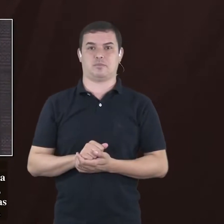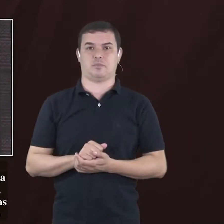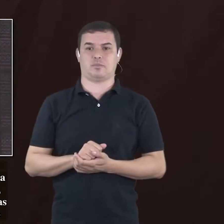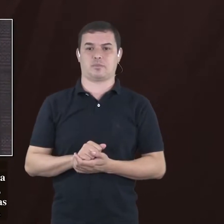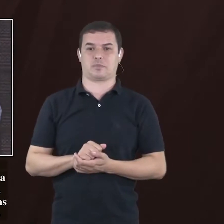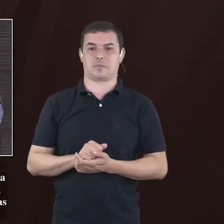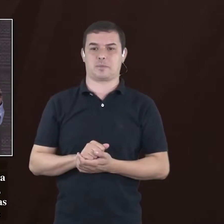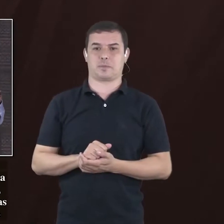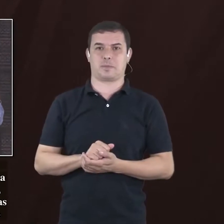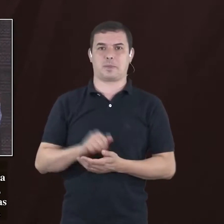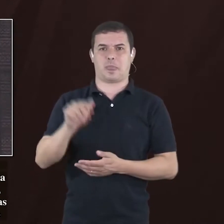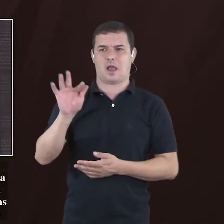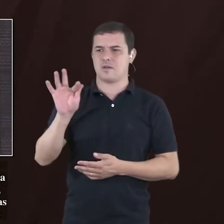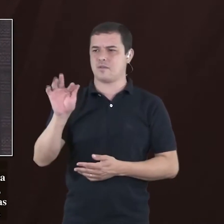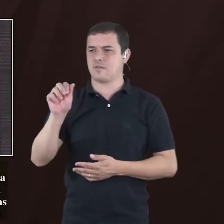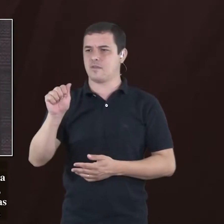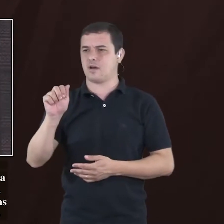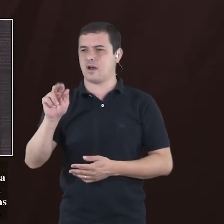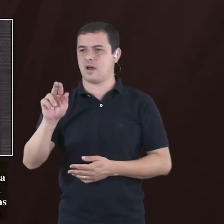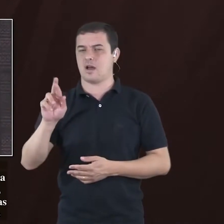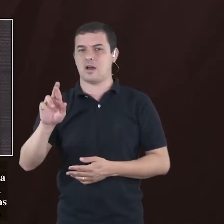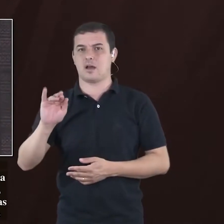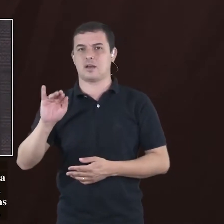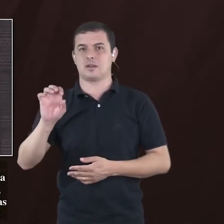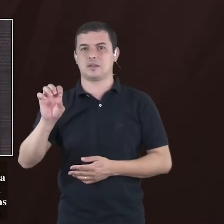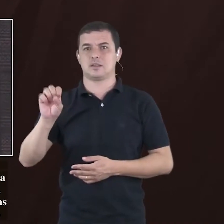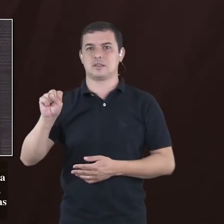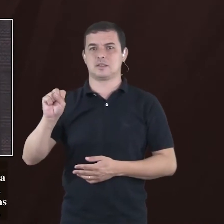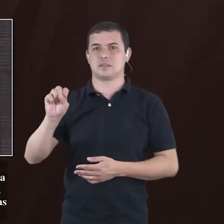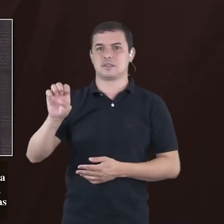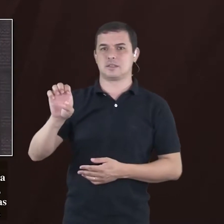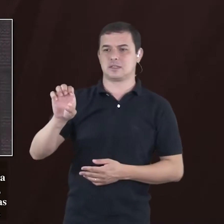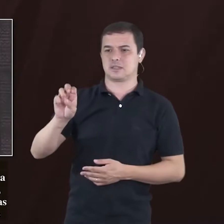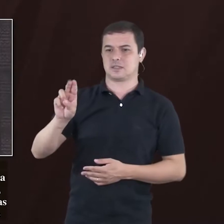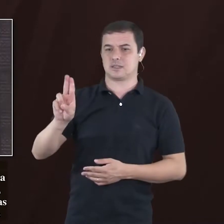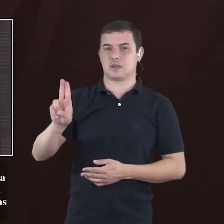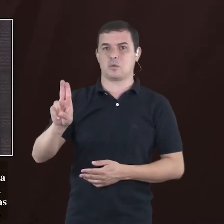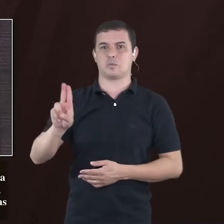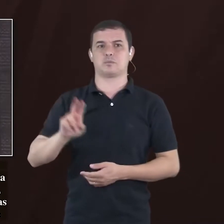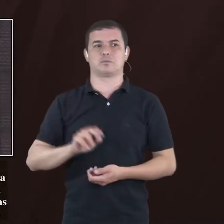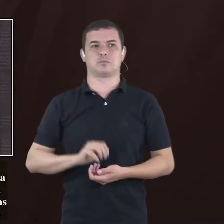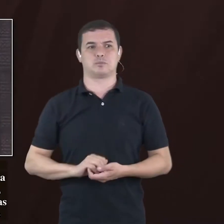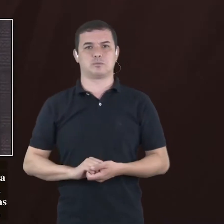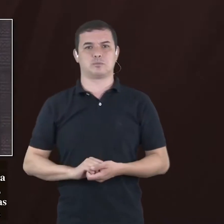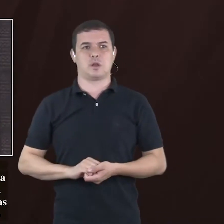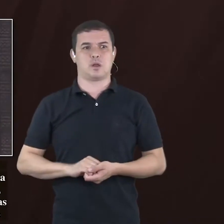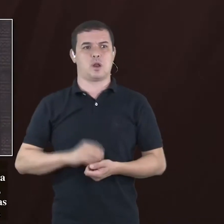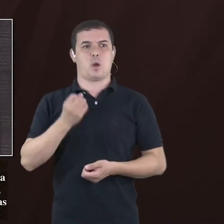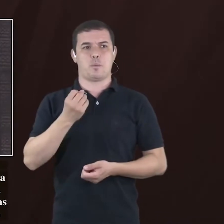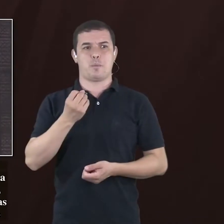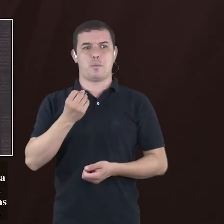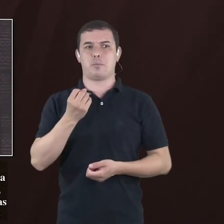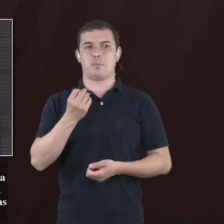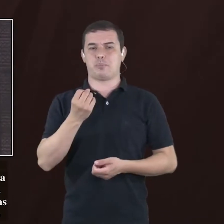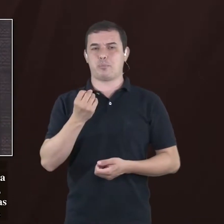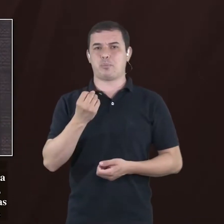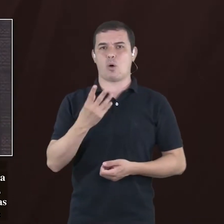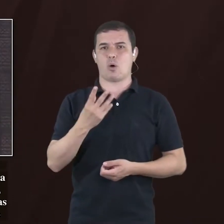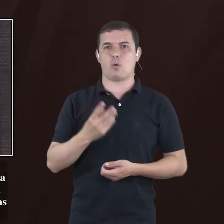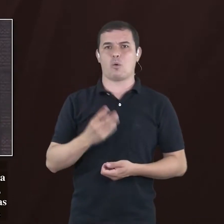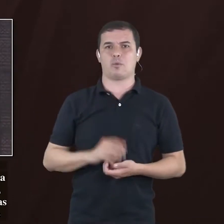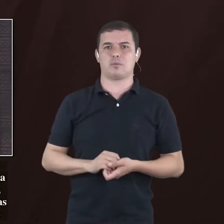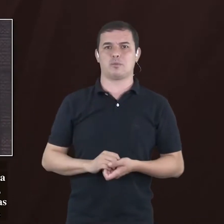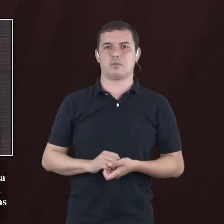mais rigorosa da religião judaica. Quer dizer, ele era hebreu de hebreus, quer dizer, o seu pai é hebreu, sua mãe é